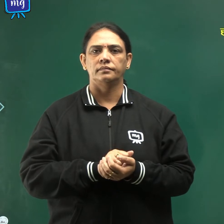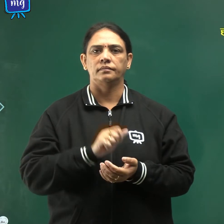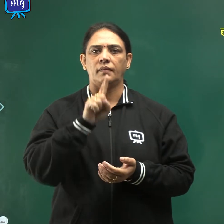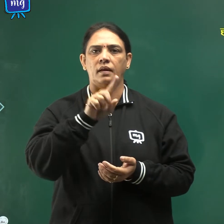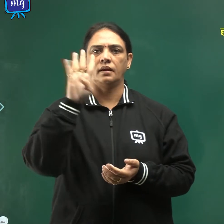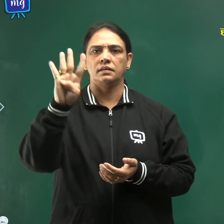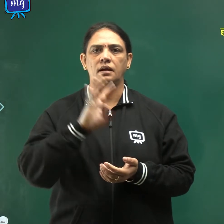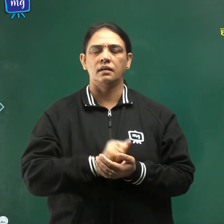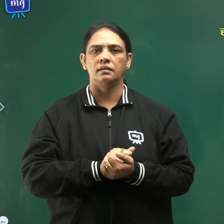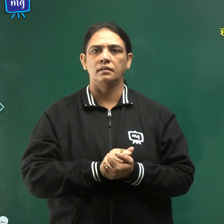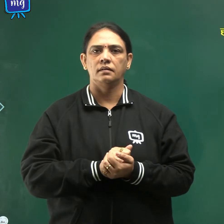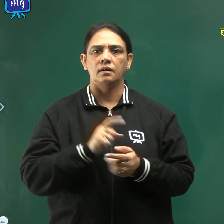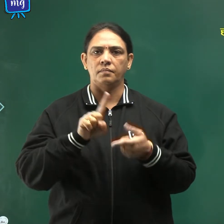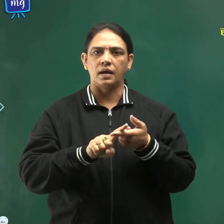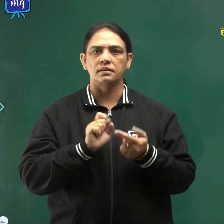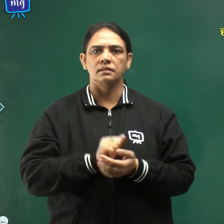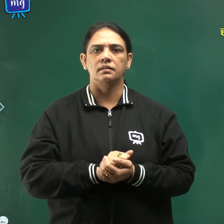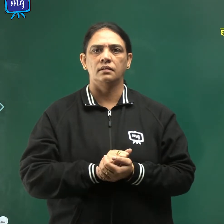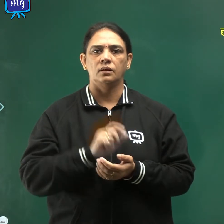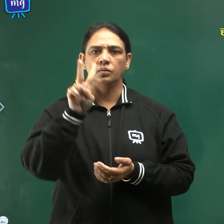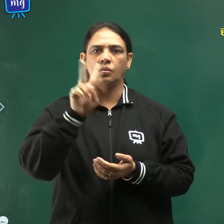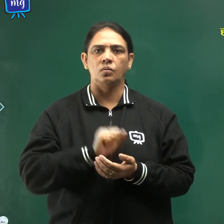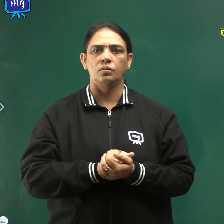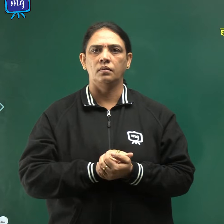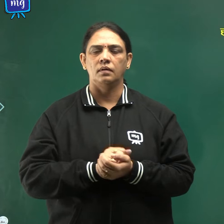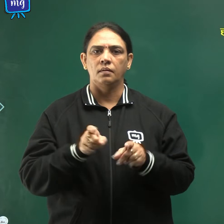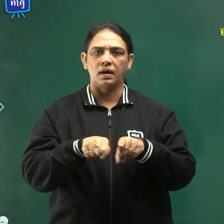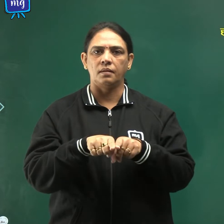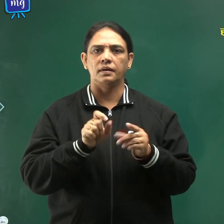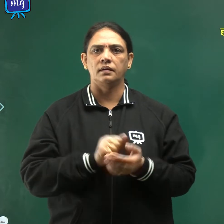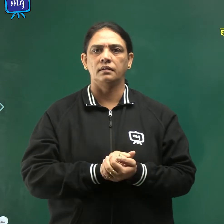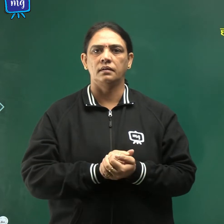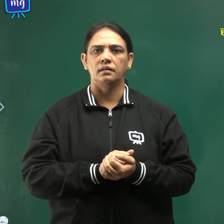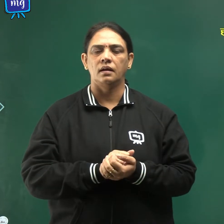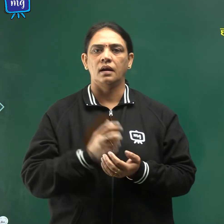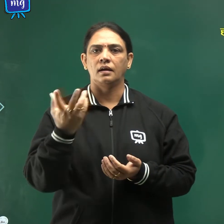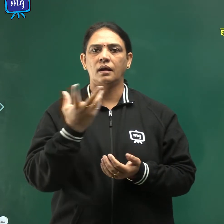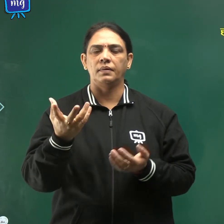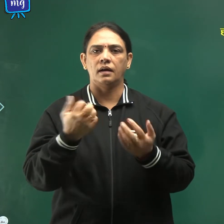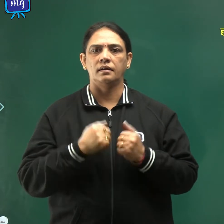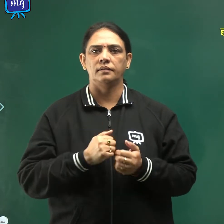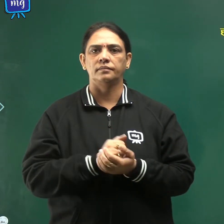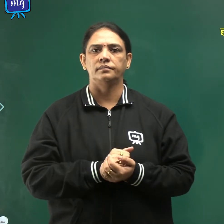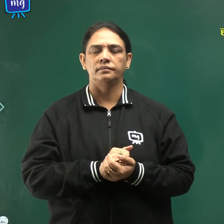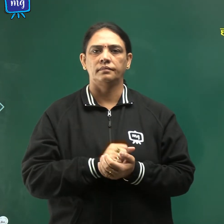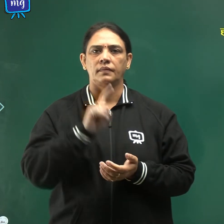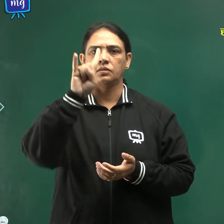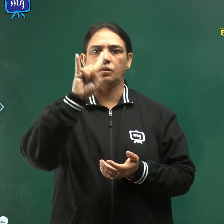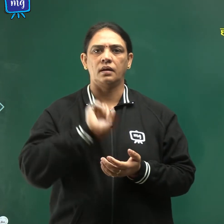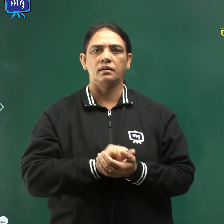14 + 2 बराबर क्या मिला